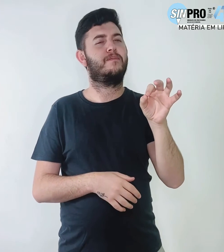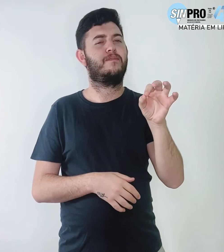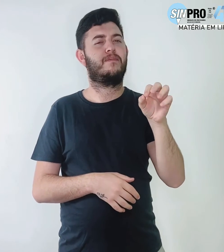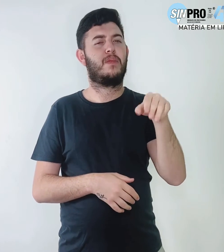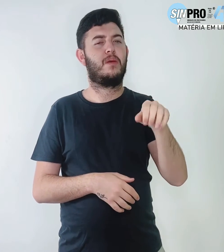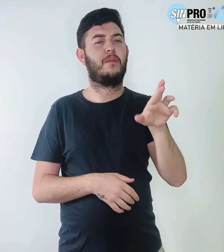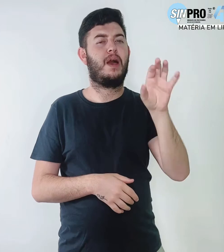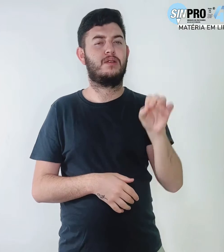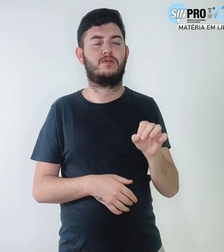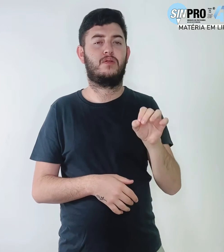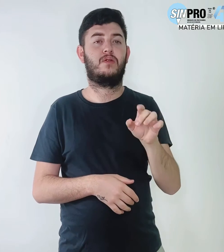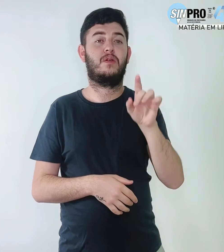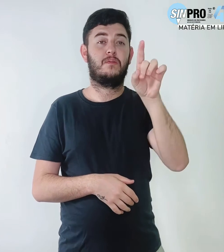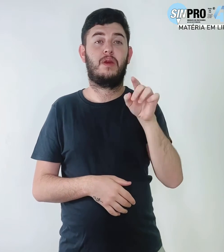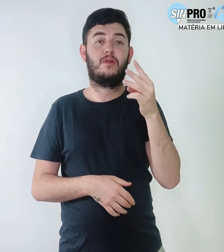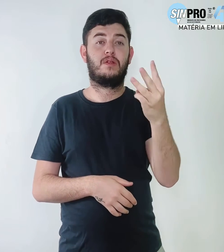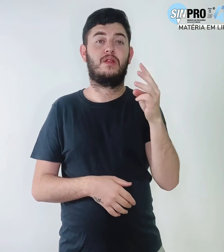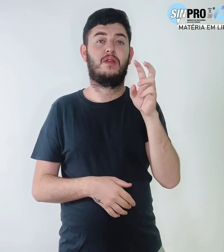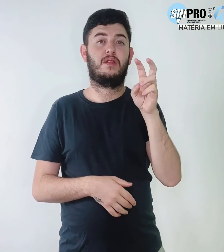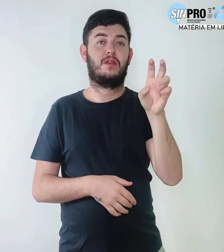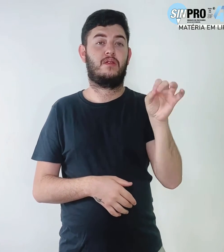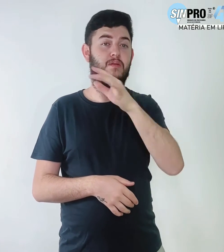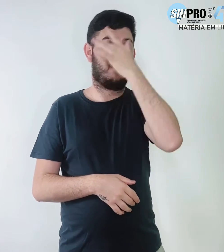13.550 morreram por Covid-19 no país.